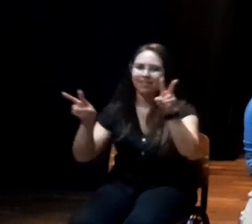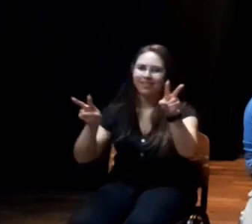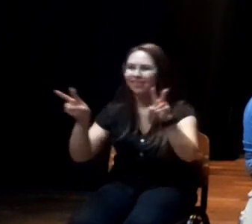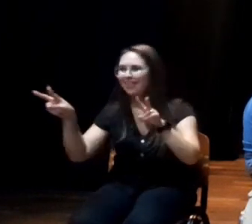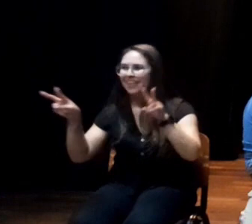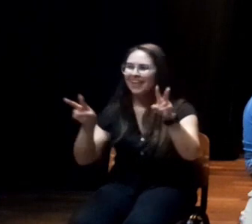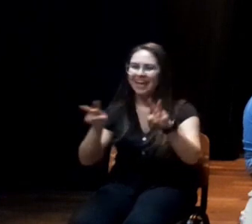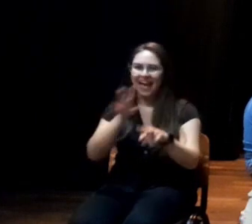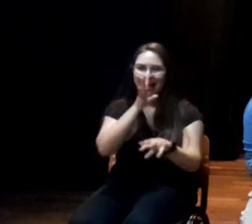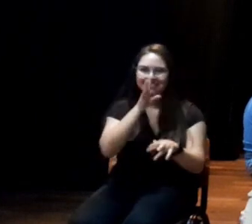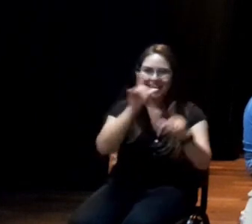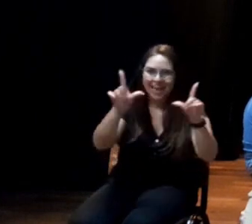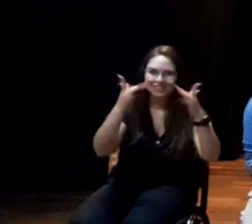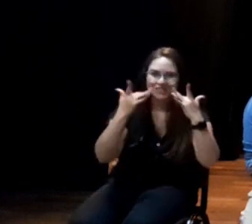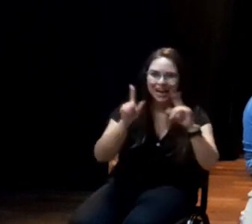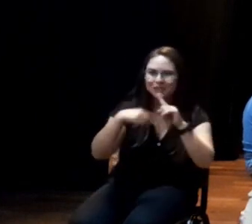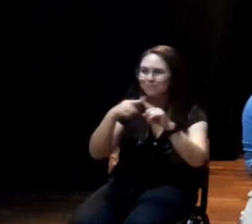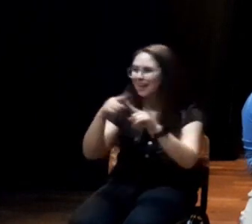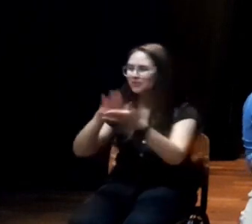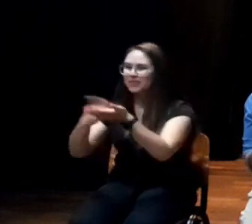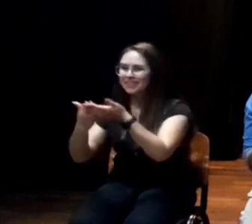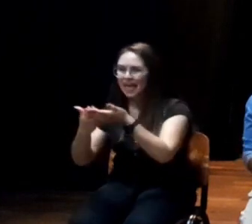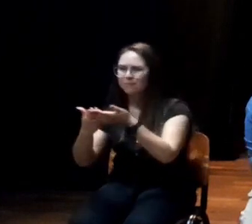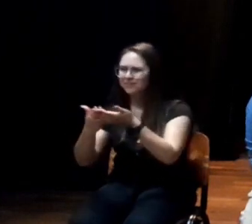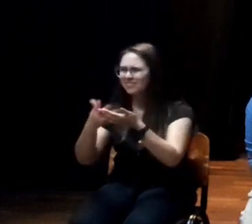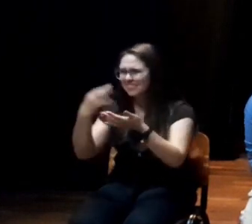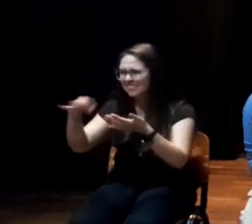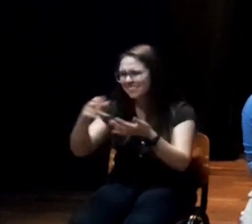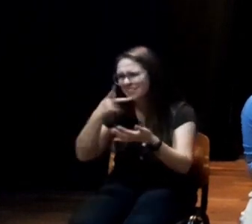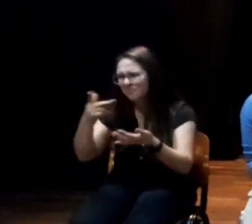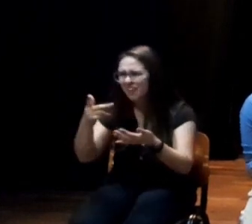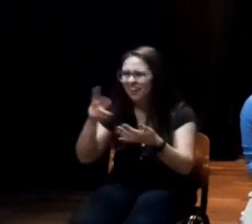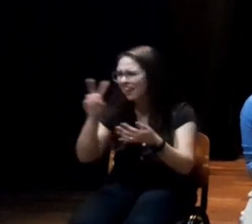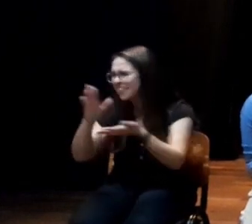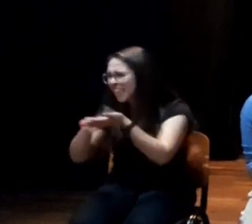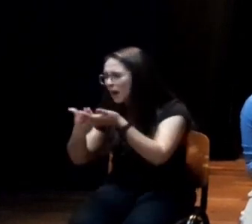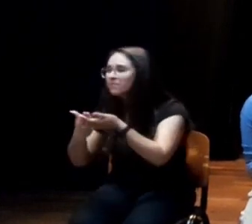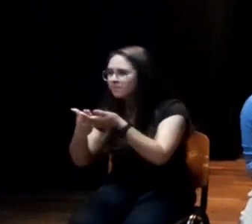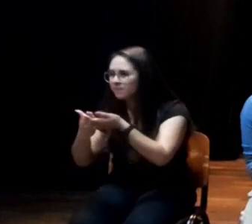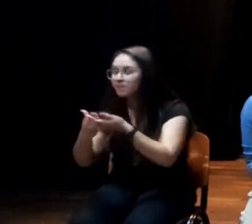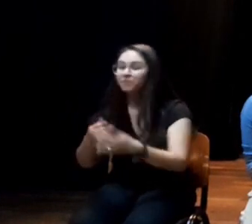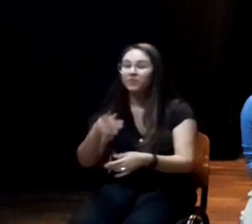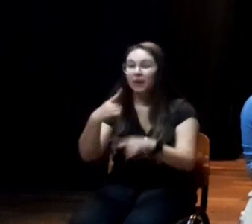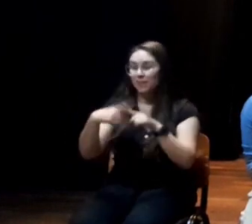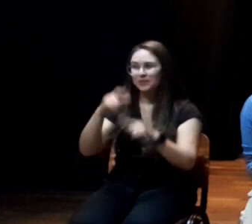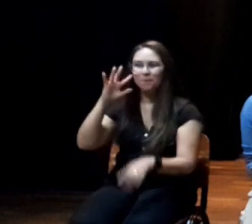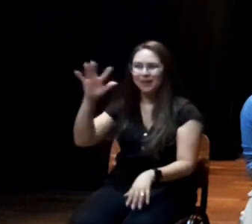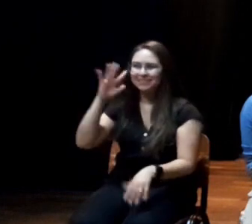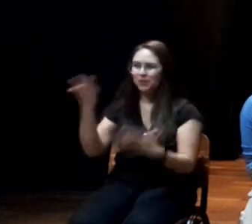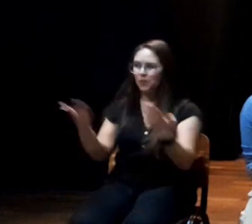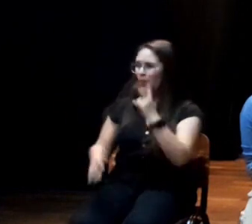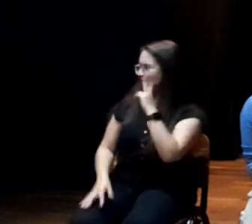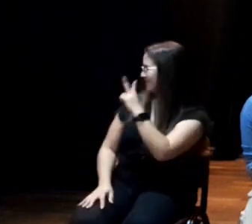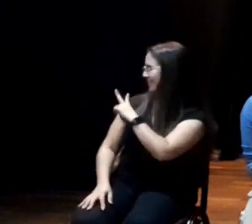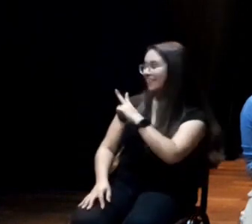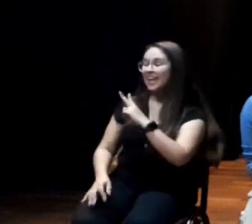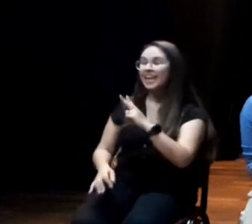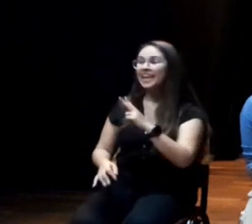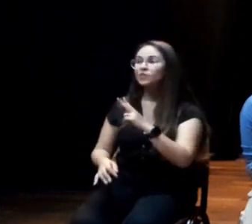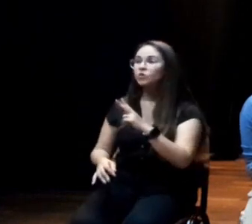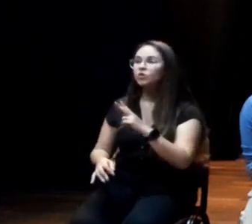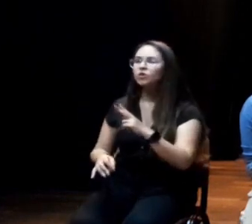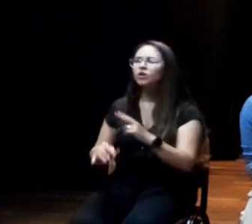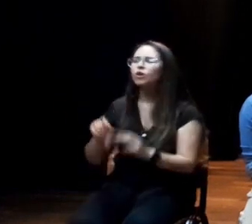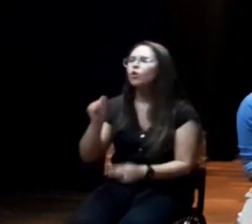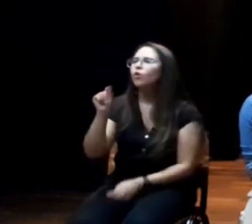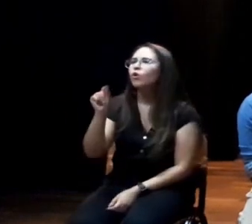e assistindo o intérprete, não sei se essa palavra é correta, mas eu ficava pensando, hoje assistindo, no